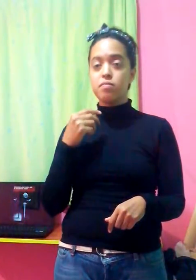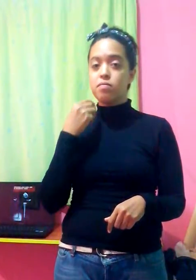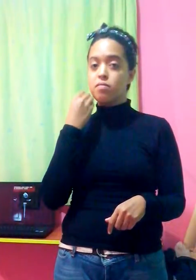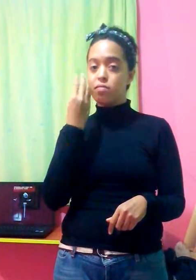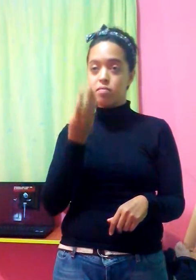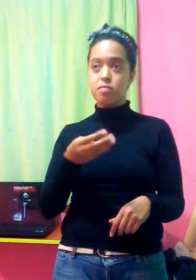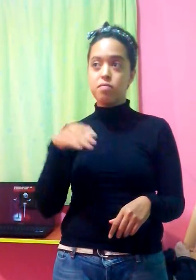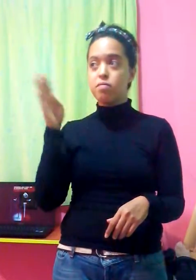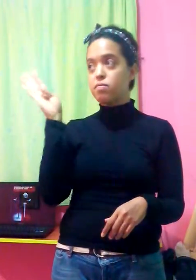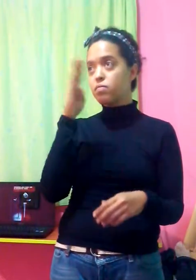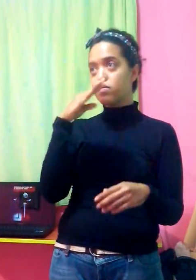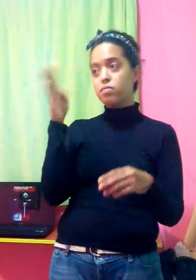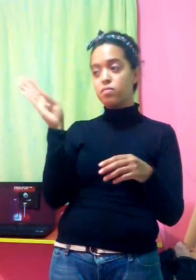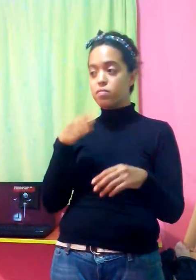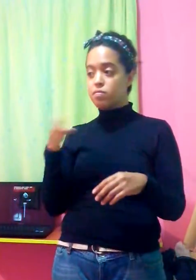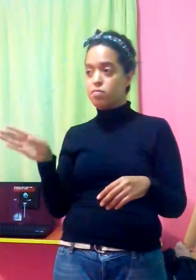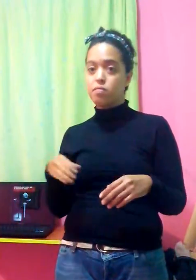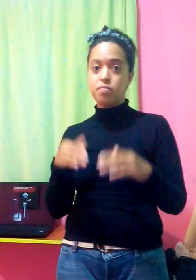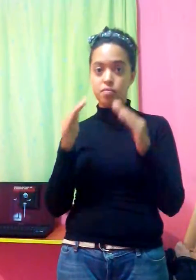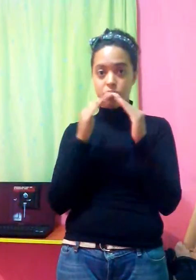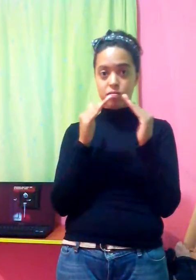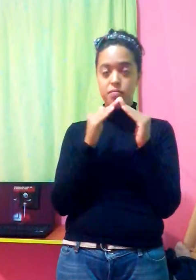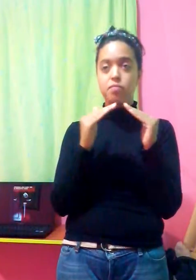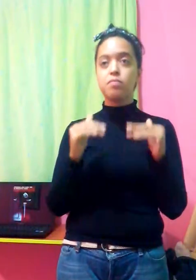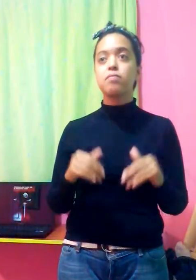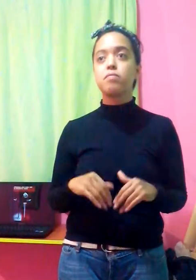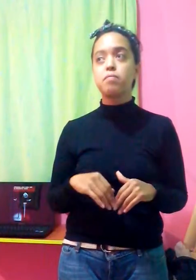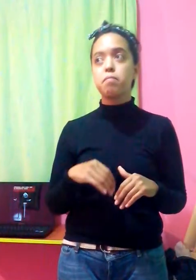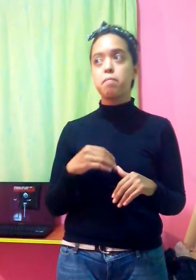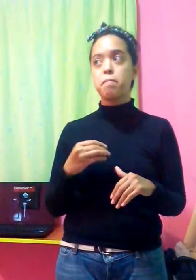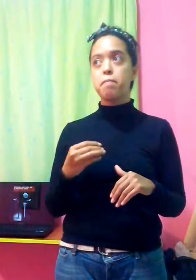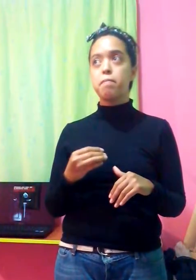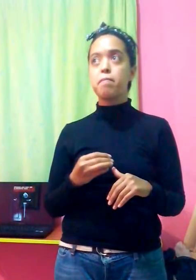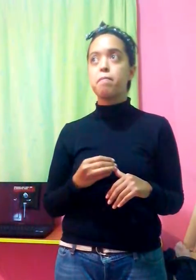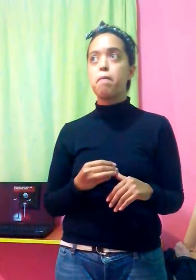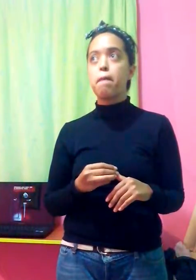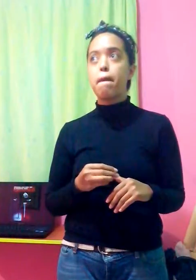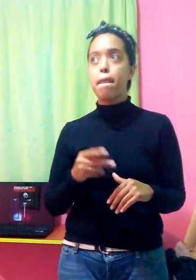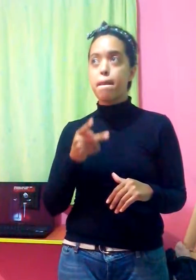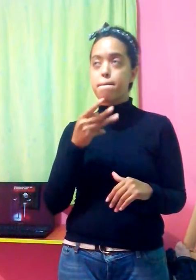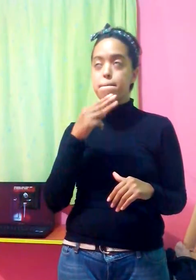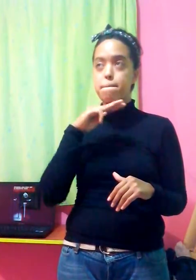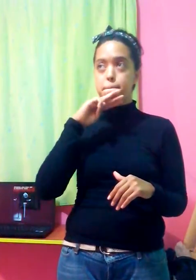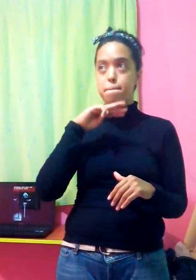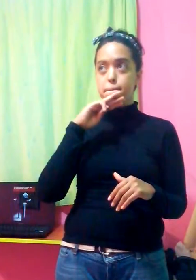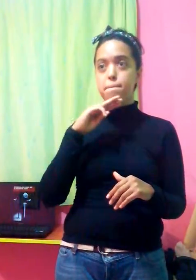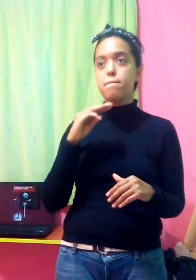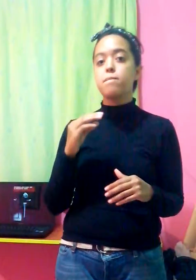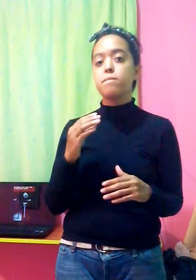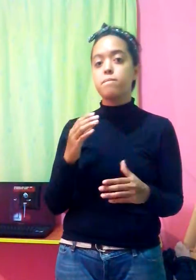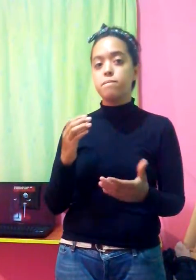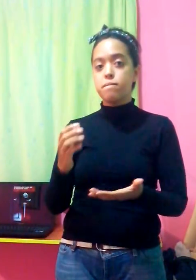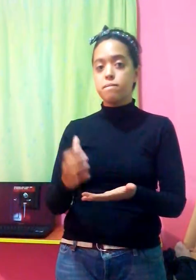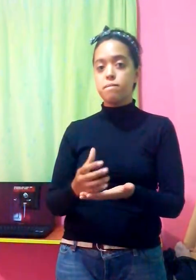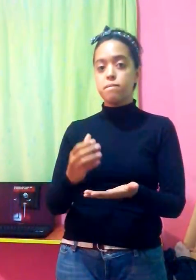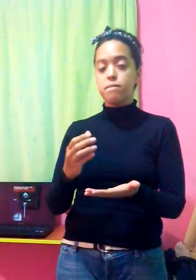niños este, de las niñas y la mía de este color. Mamá andaba de compras, andábamos todos chiquitos con ella, comprando. Y llegamos a la casa y